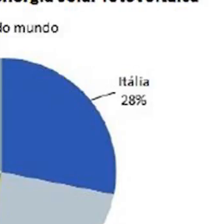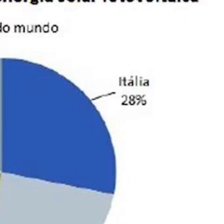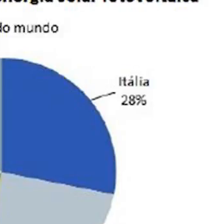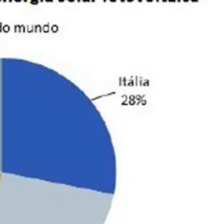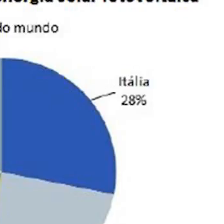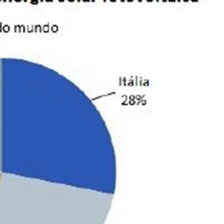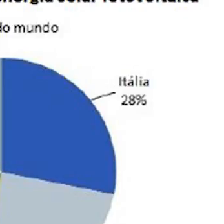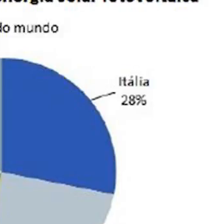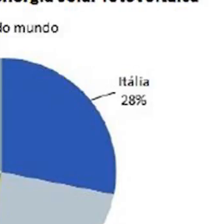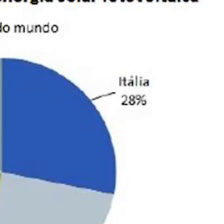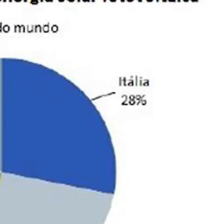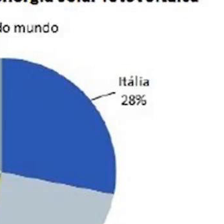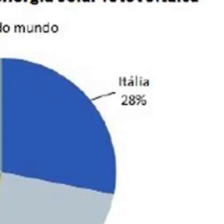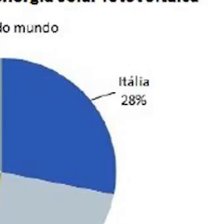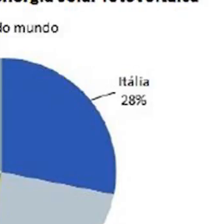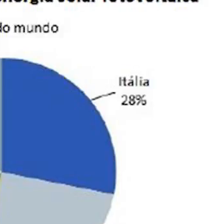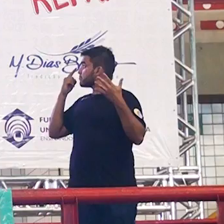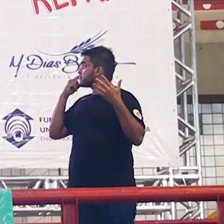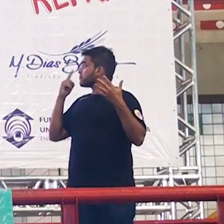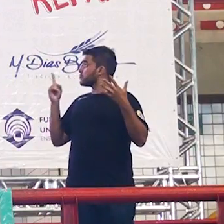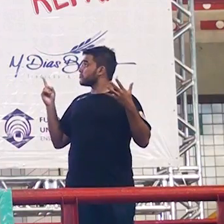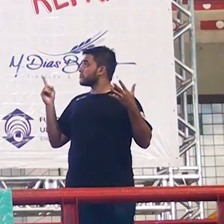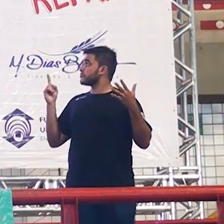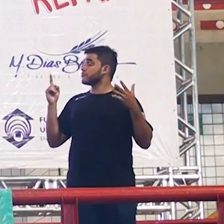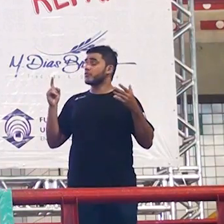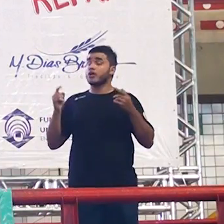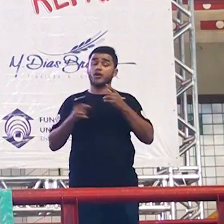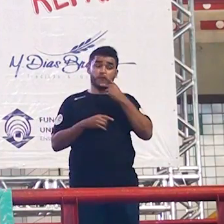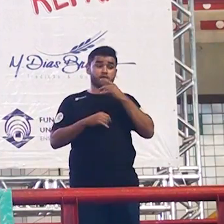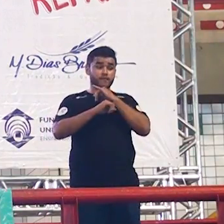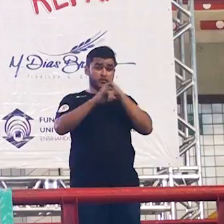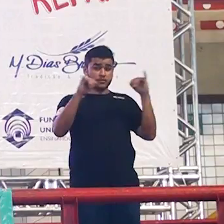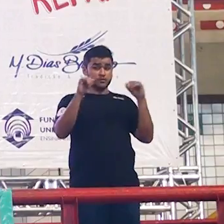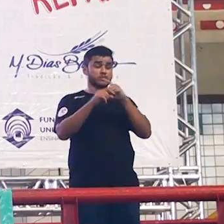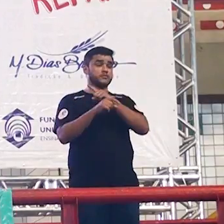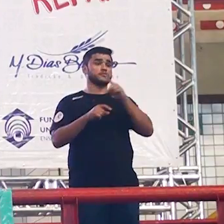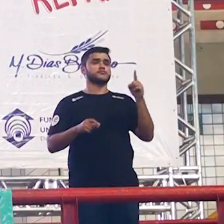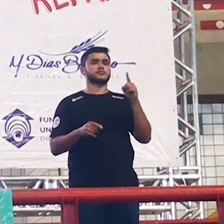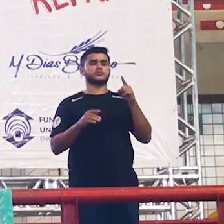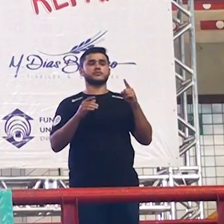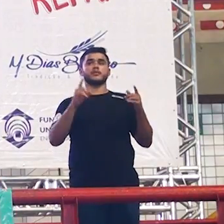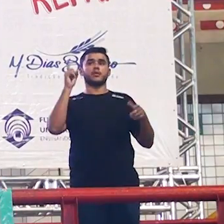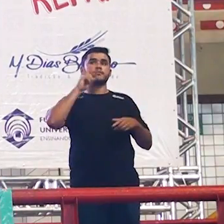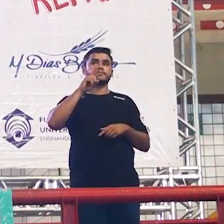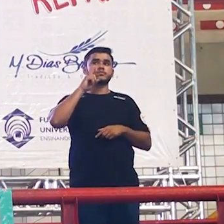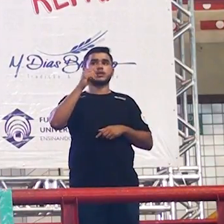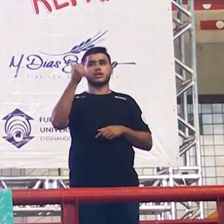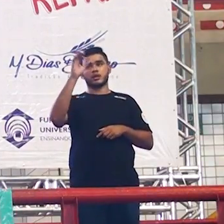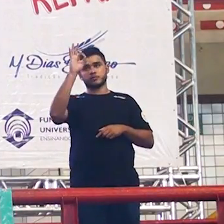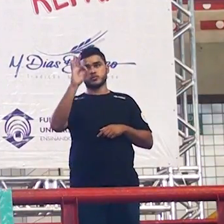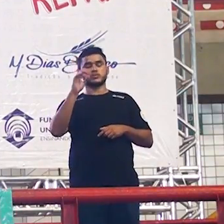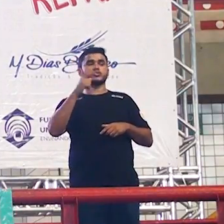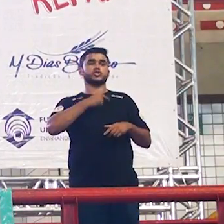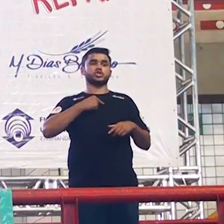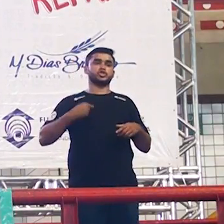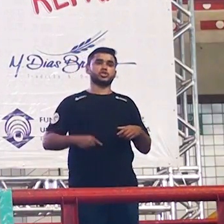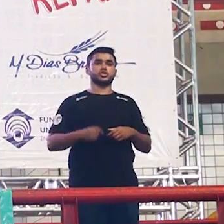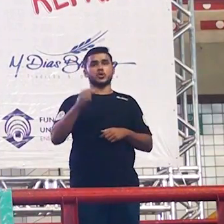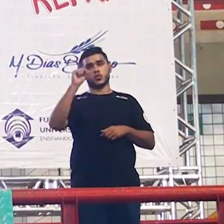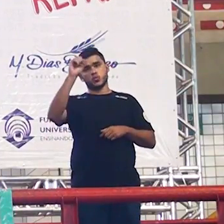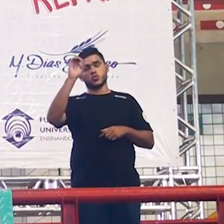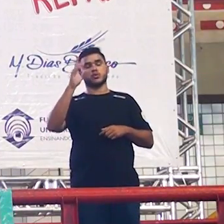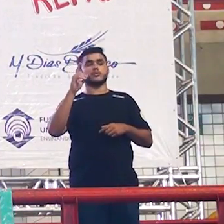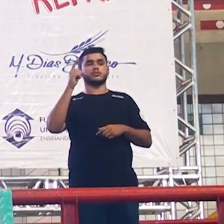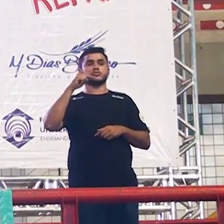Brasil não está ali naquela lista não, mas só para você ter uma ideia: Estados Unidos 10%, China 8%, Japão